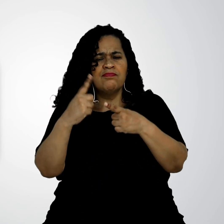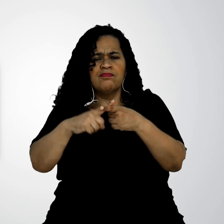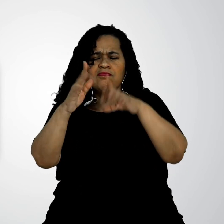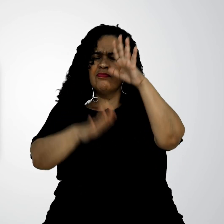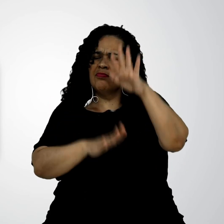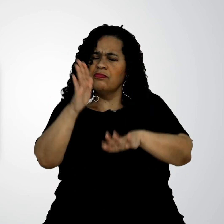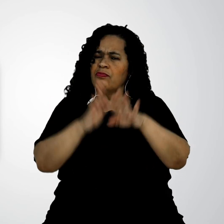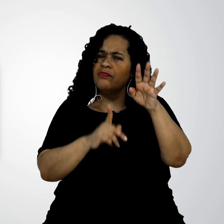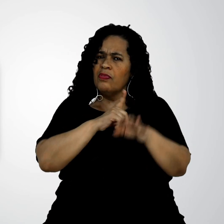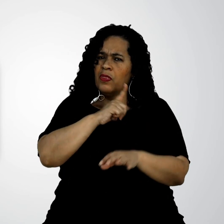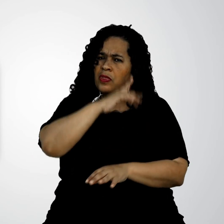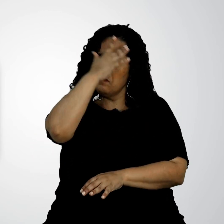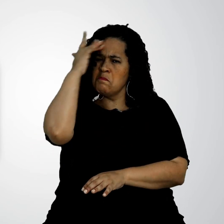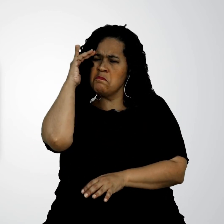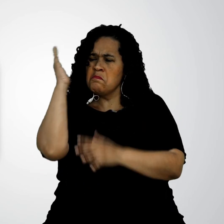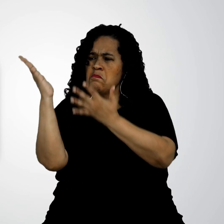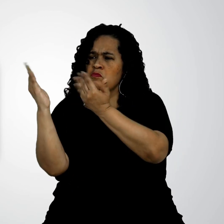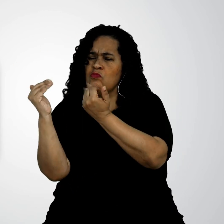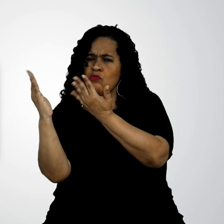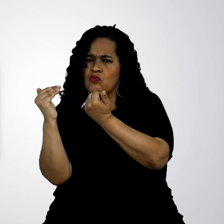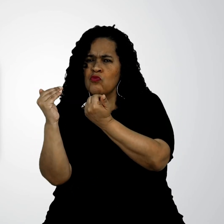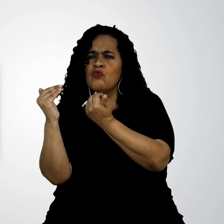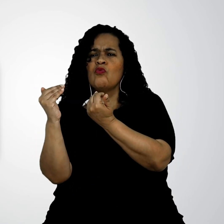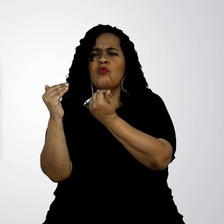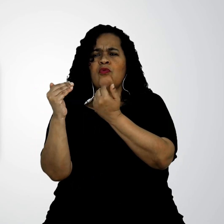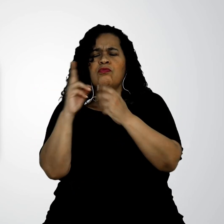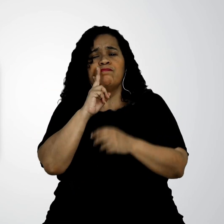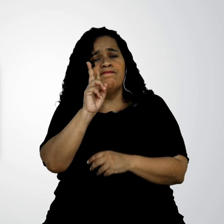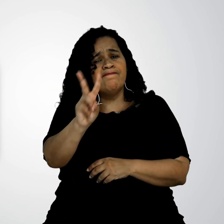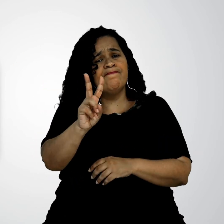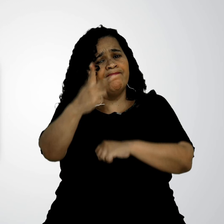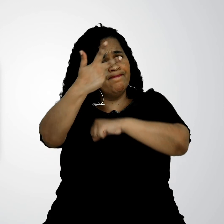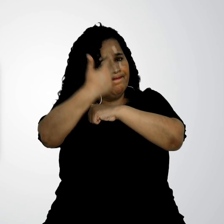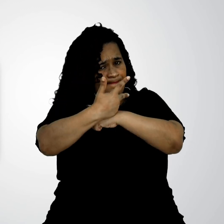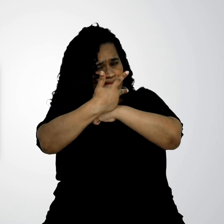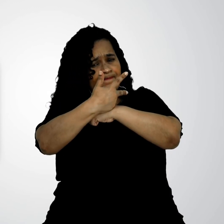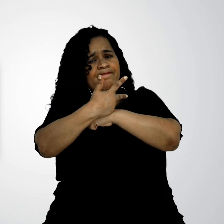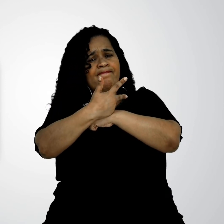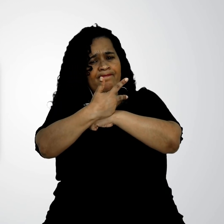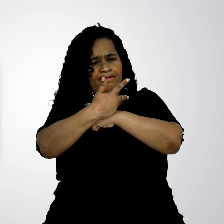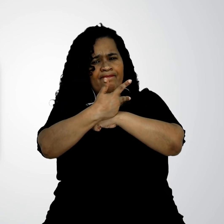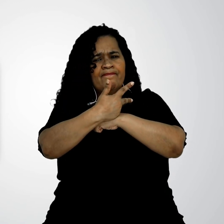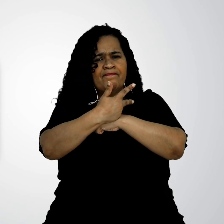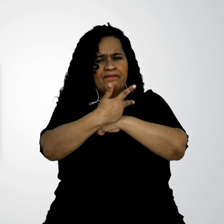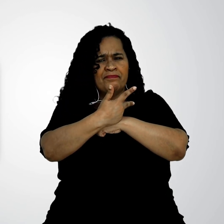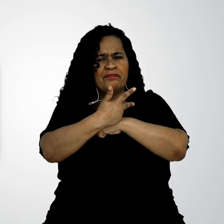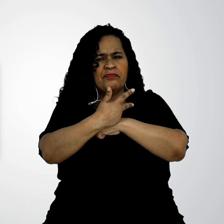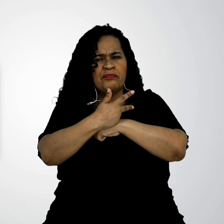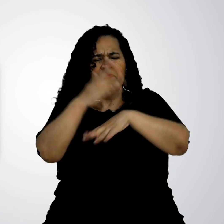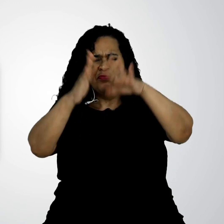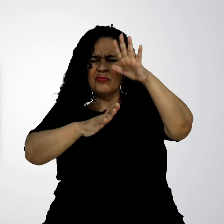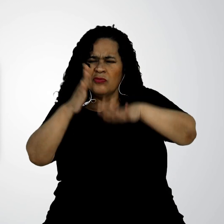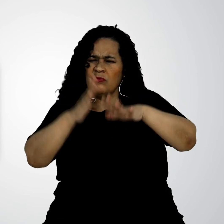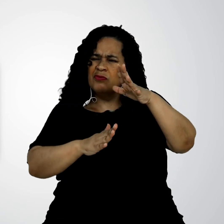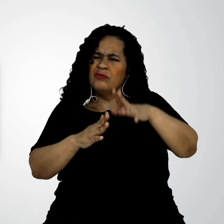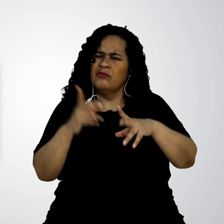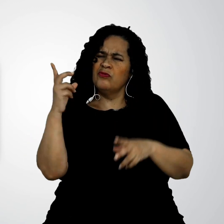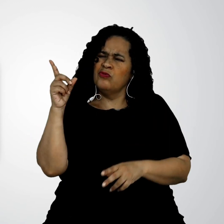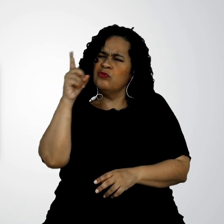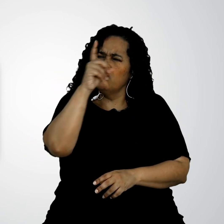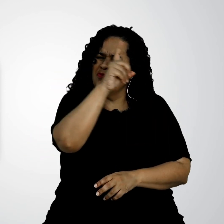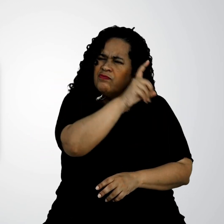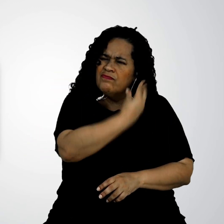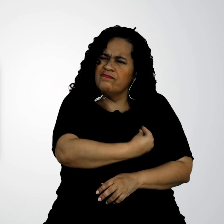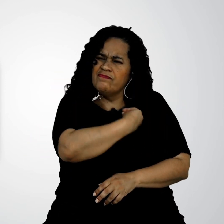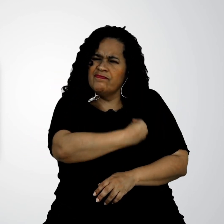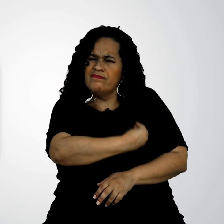algum jovem, adolescente também assistindo a gente, que está sendo bombardeado por esse negócio dessa ideologia de gênero.